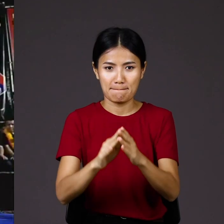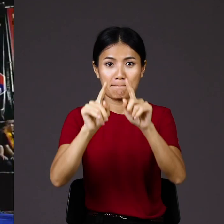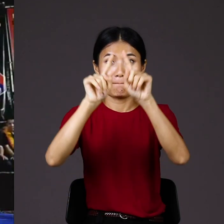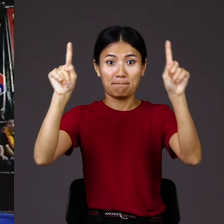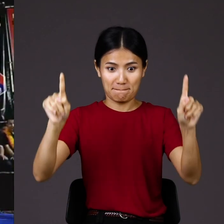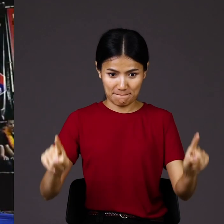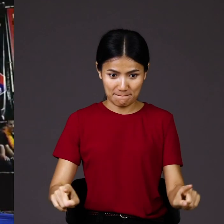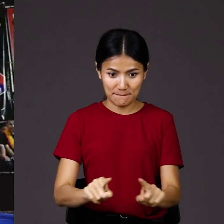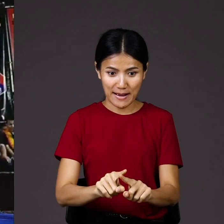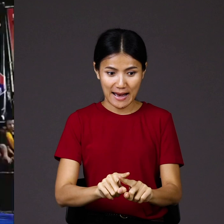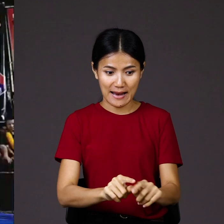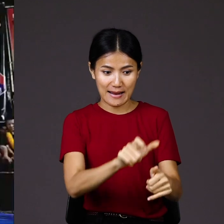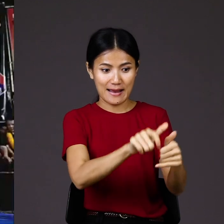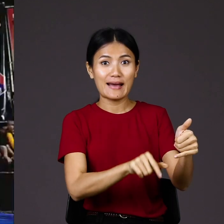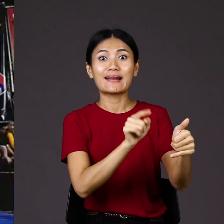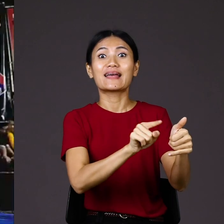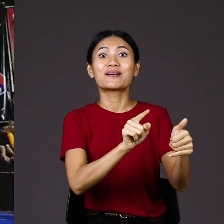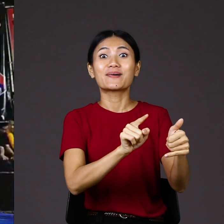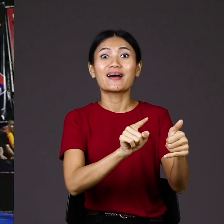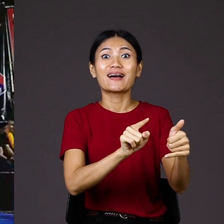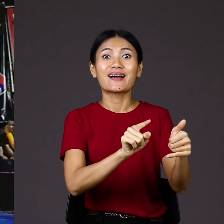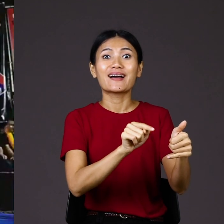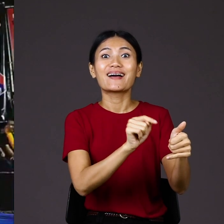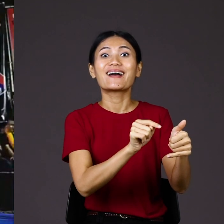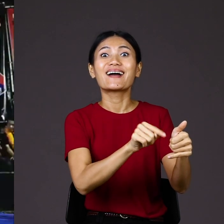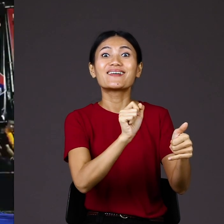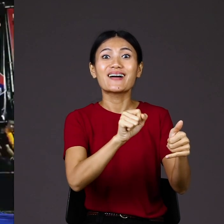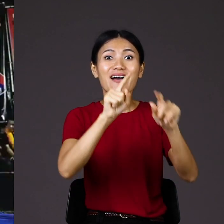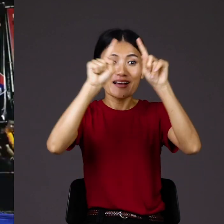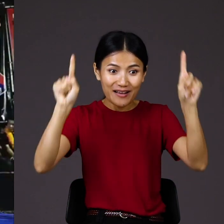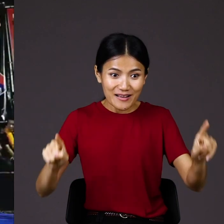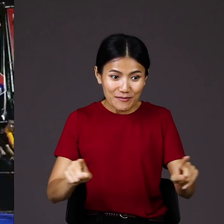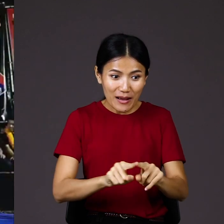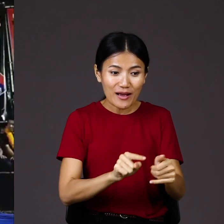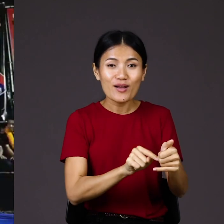ป้ายของคุณไพบูลย์นี่ขับรถไปทั่วนนทบุรีหาไม่เจอ